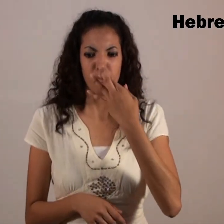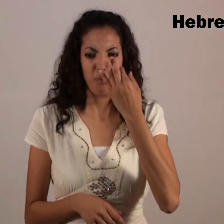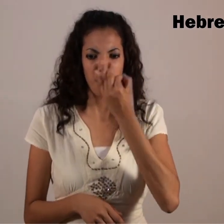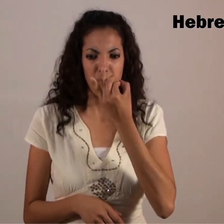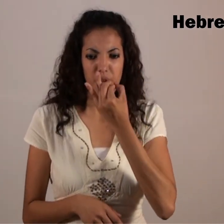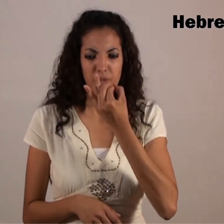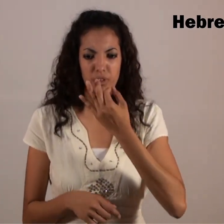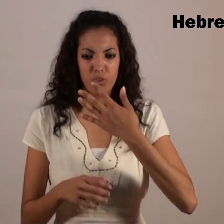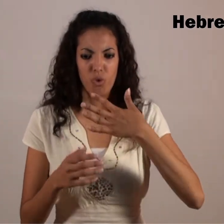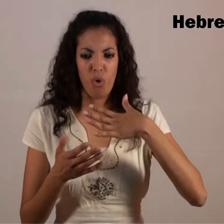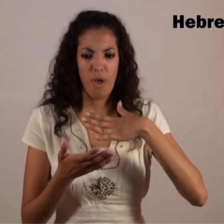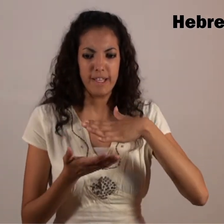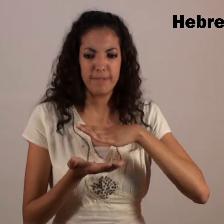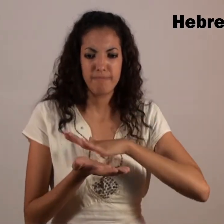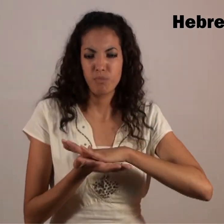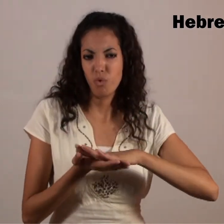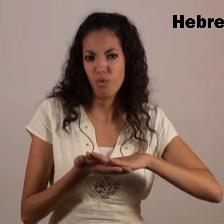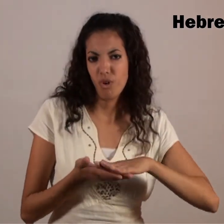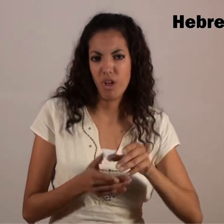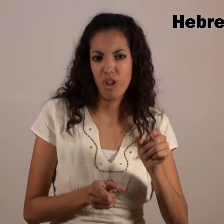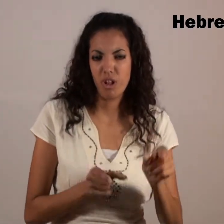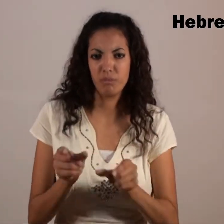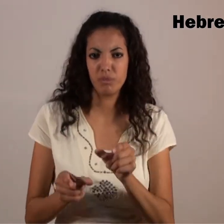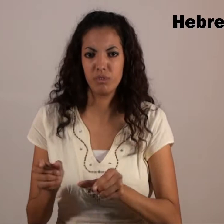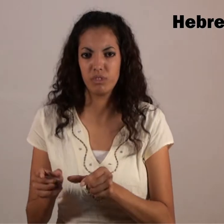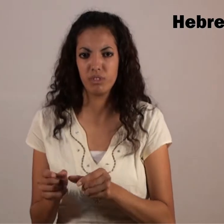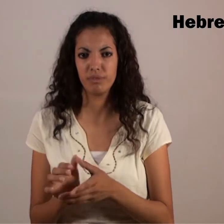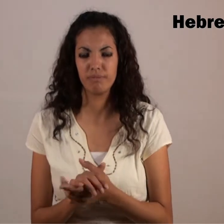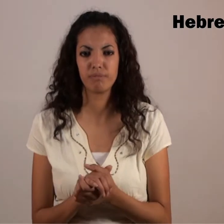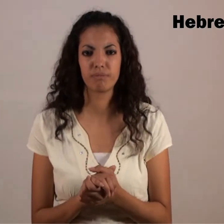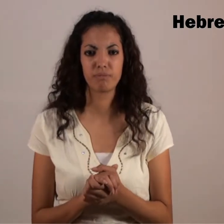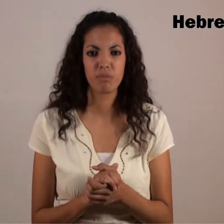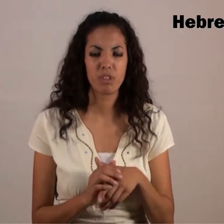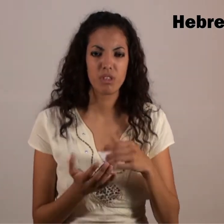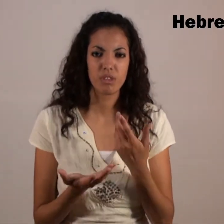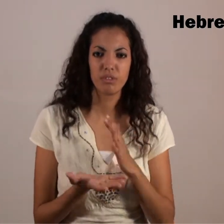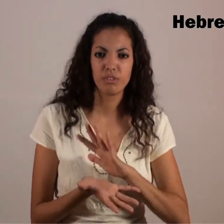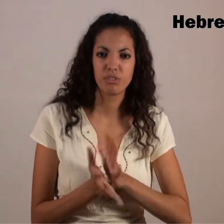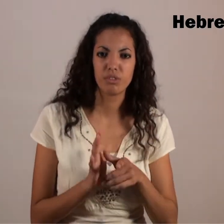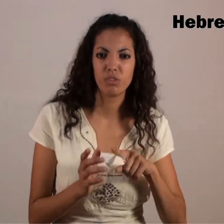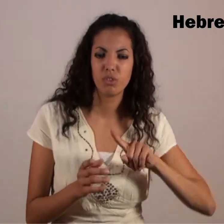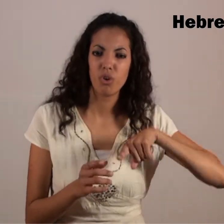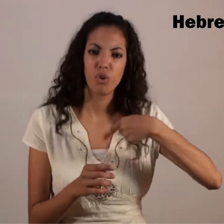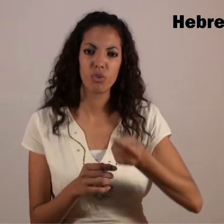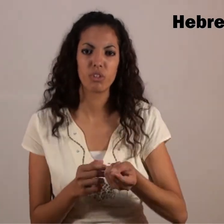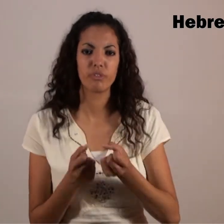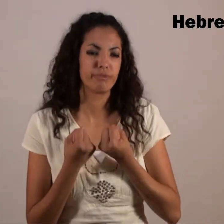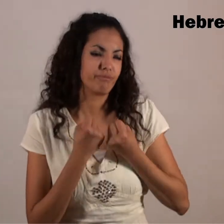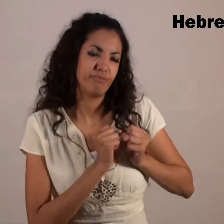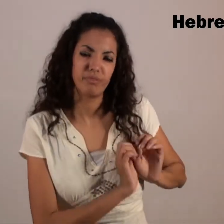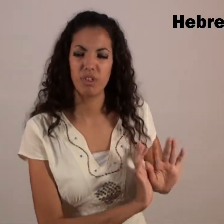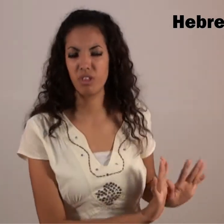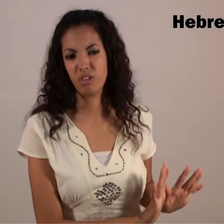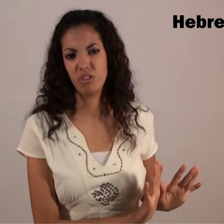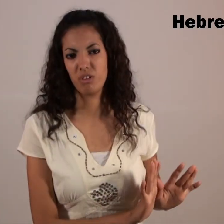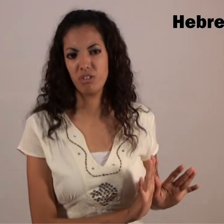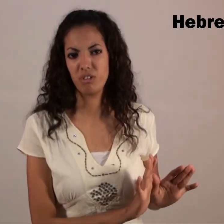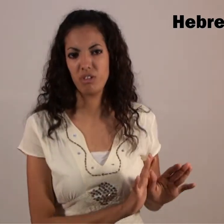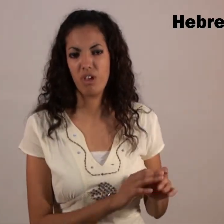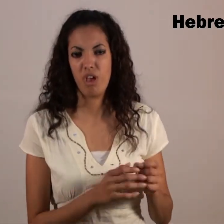manera, cesarían de ofrecerse, pues los que tributan este culto, limpios una vez, no tendrían ya más